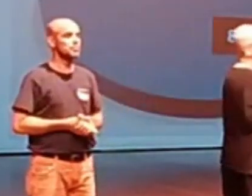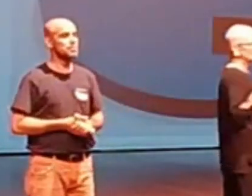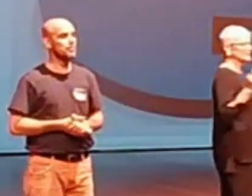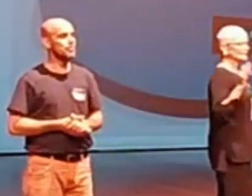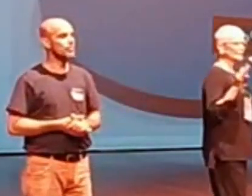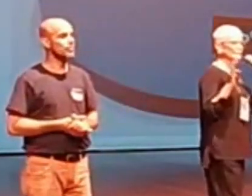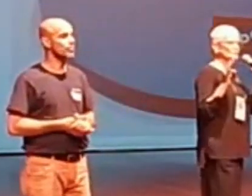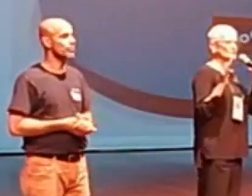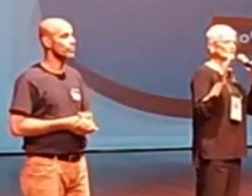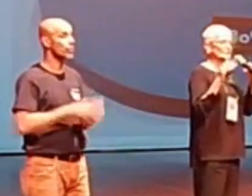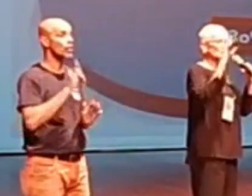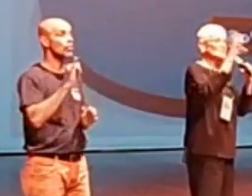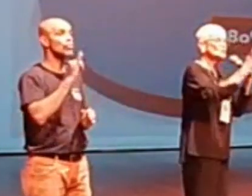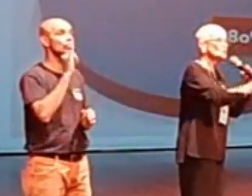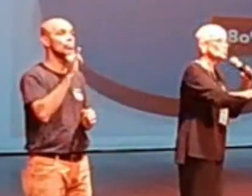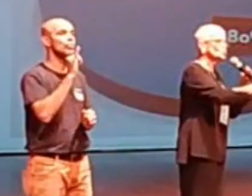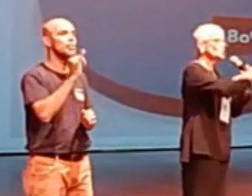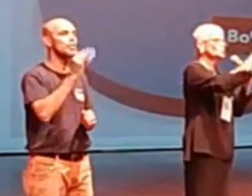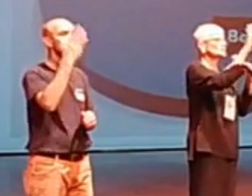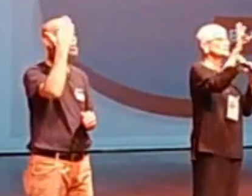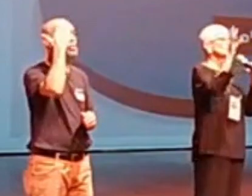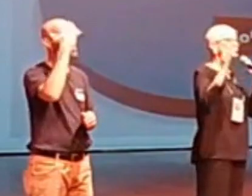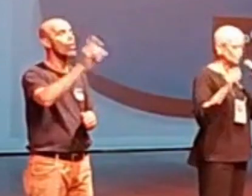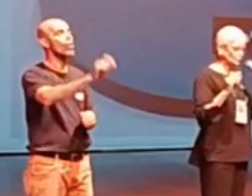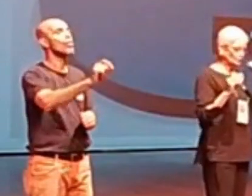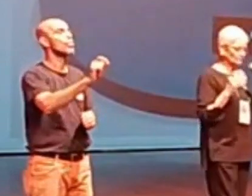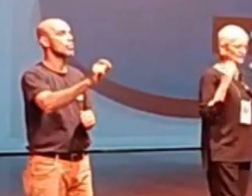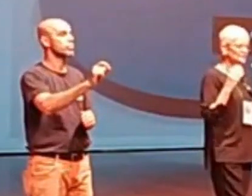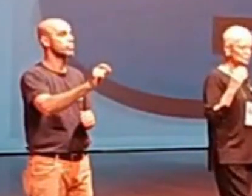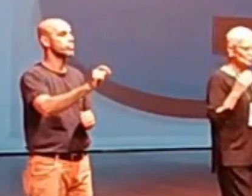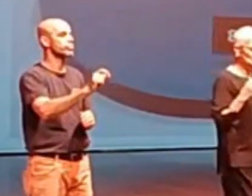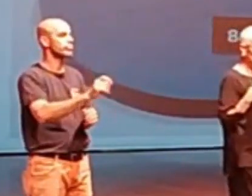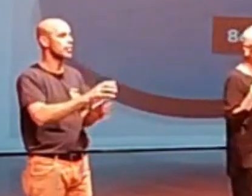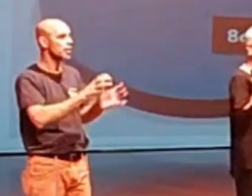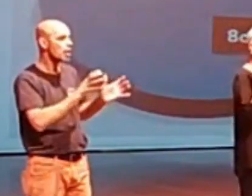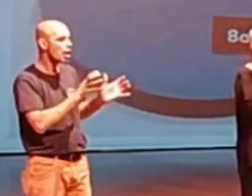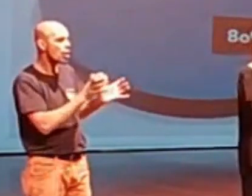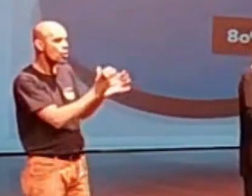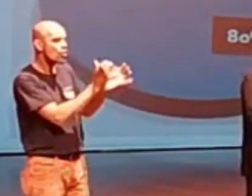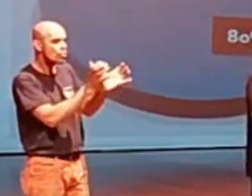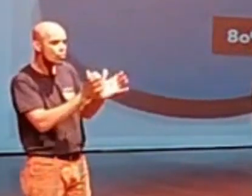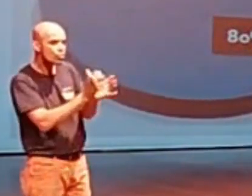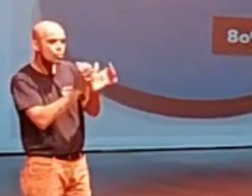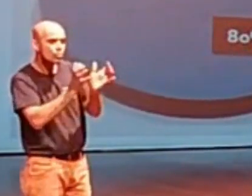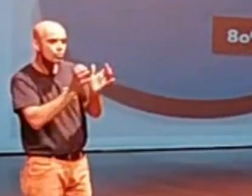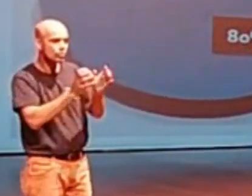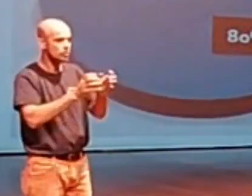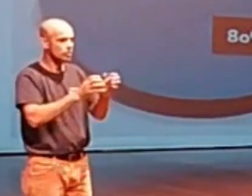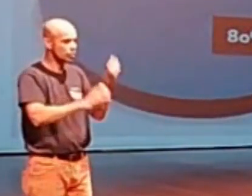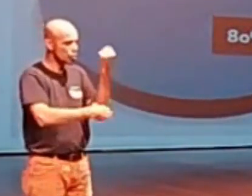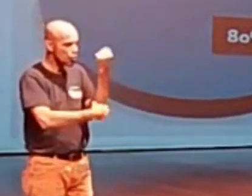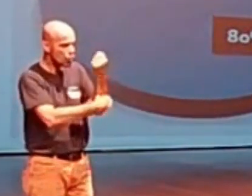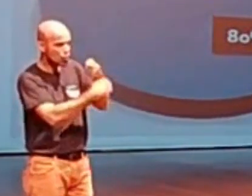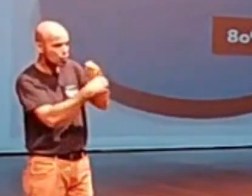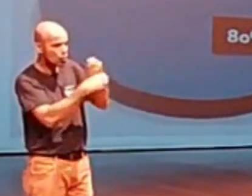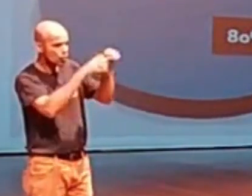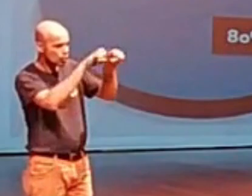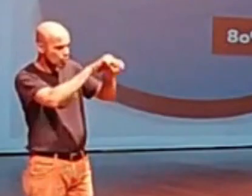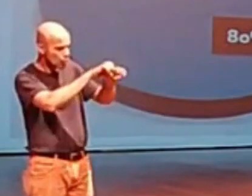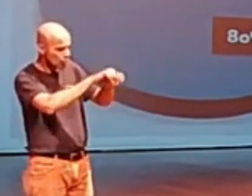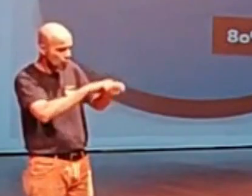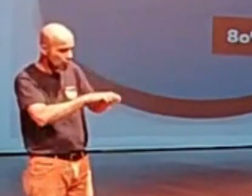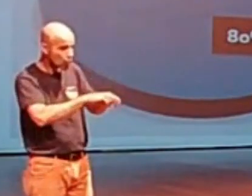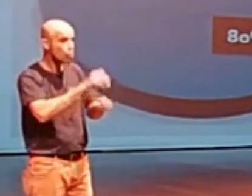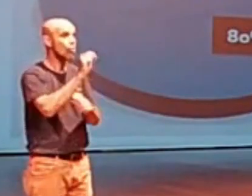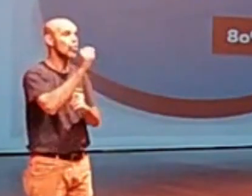É importante saber o seguinte, de todo esse grupo das escolioses que são estruturadas,